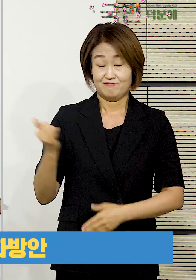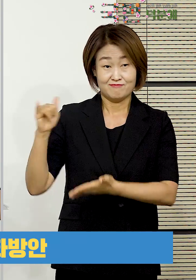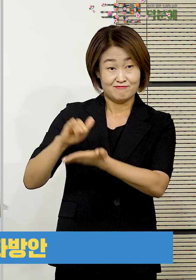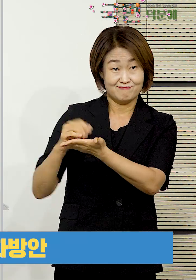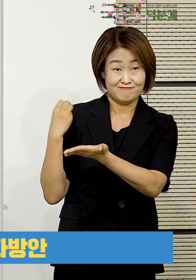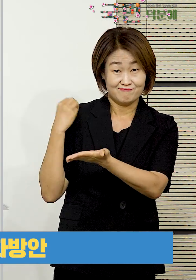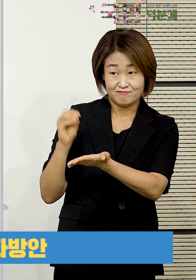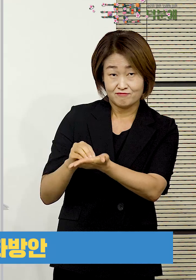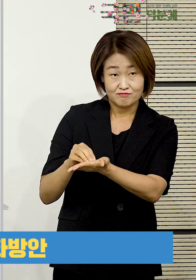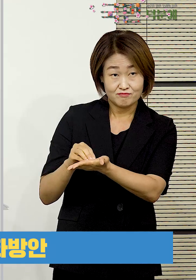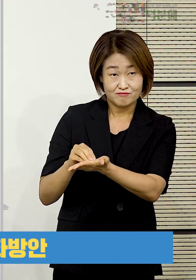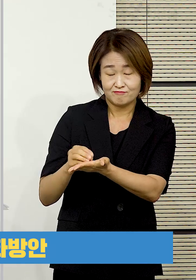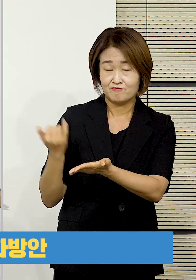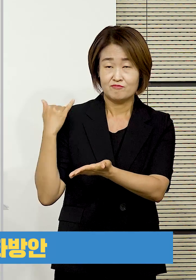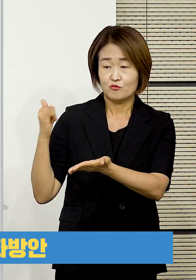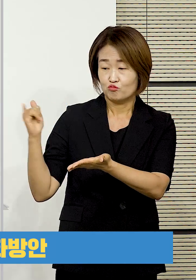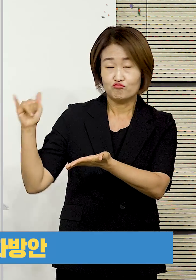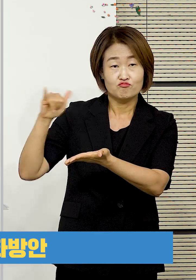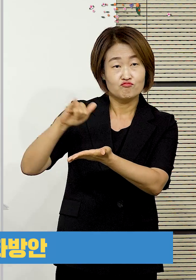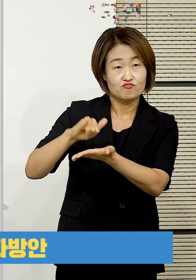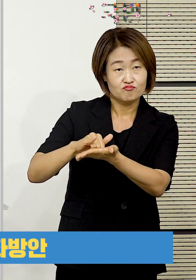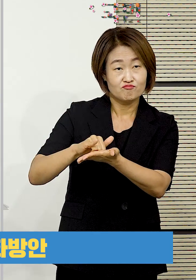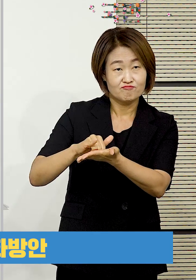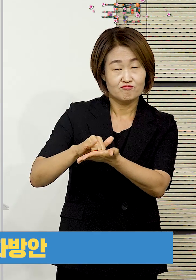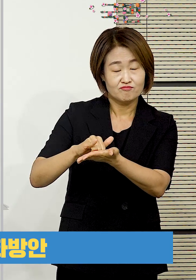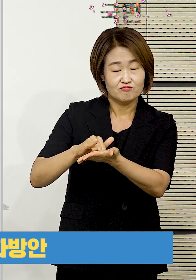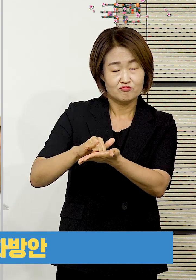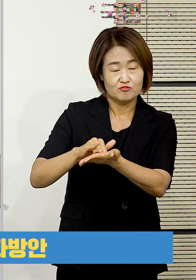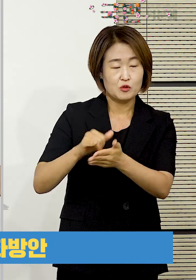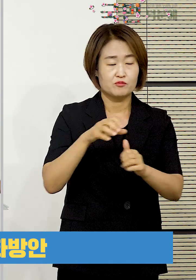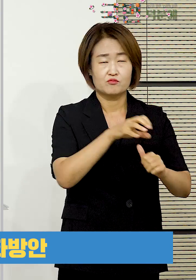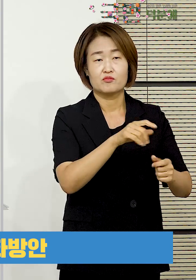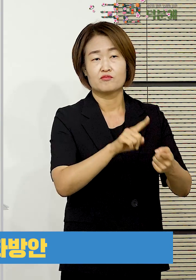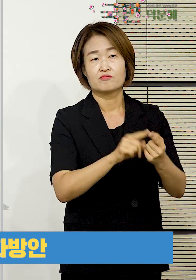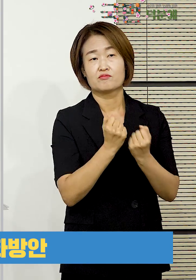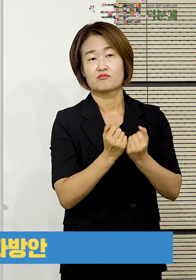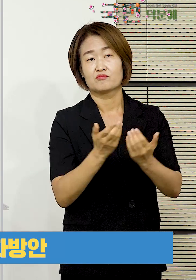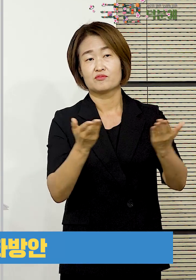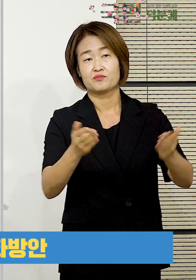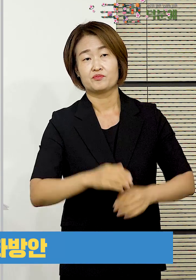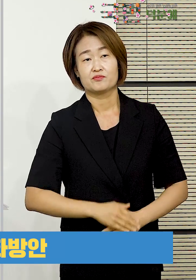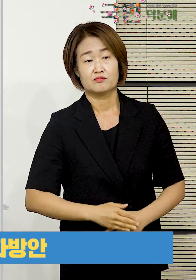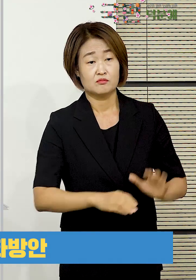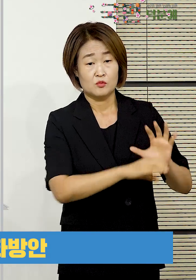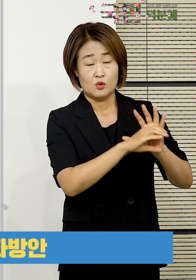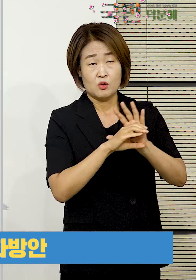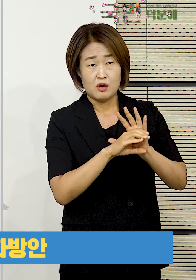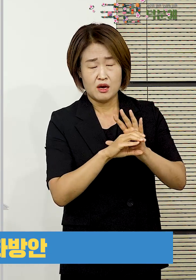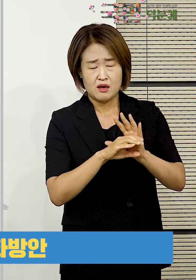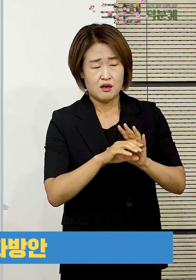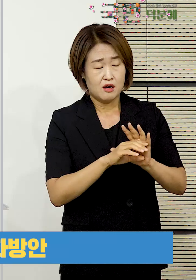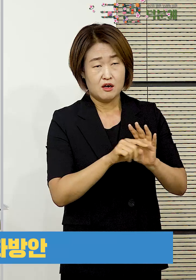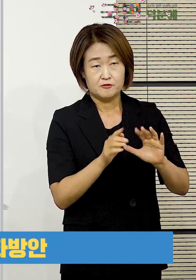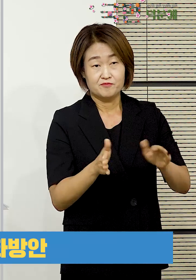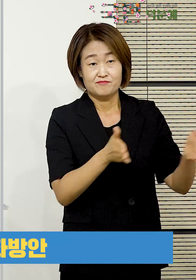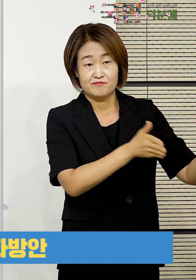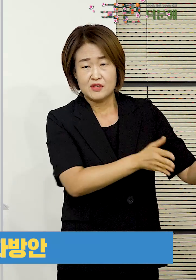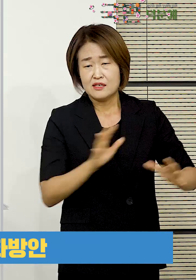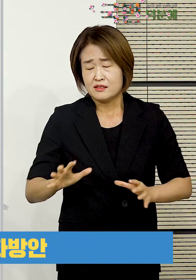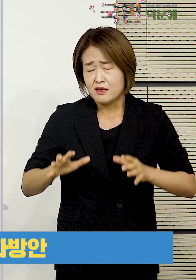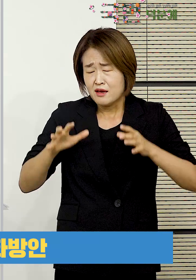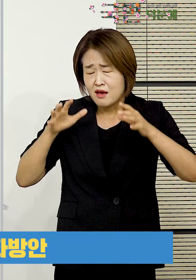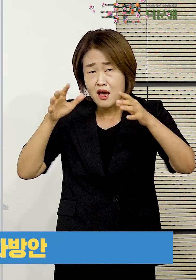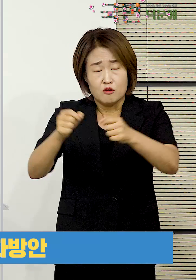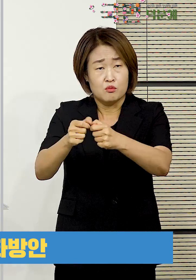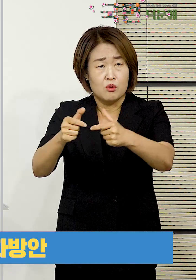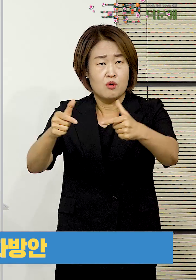다음으로 재입국 외국인 자가격리 관리 강화 방안을 설명드리겠습니다. 코로나19의 전